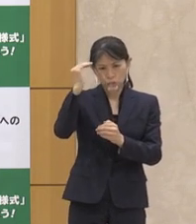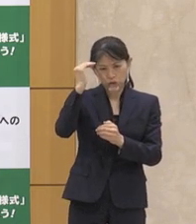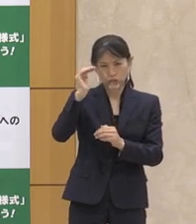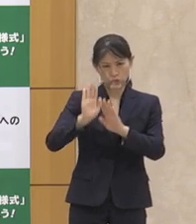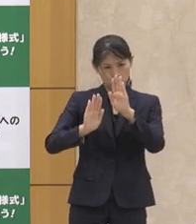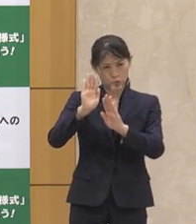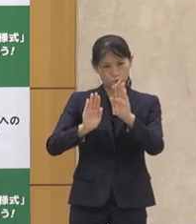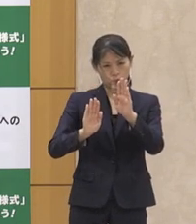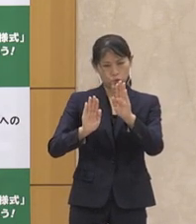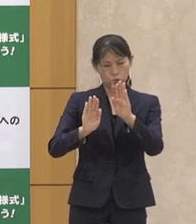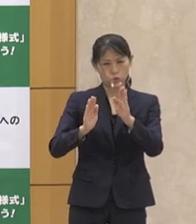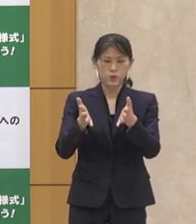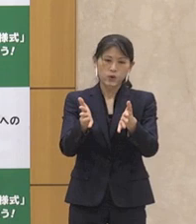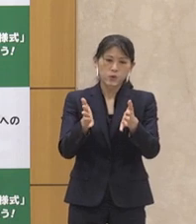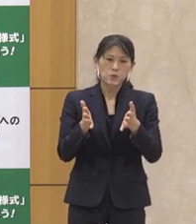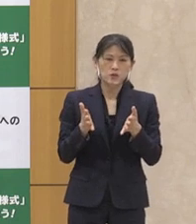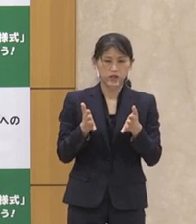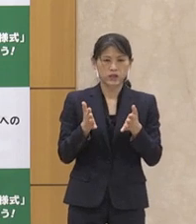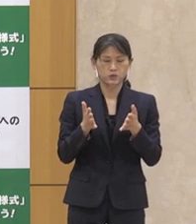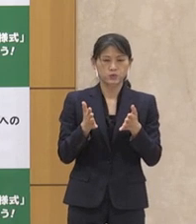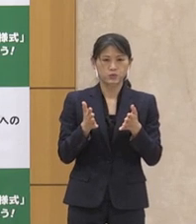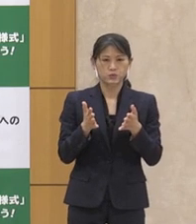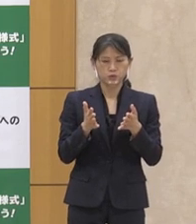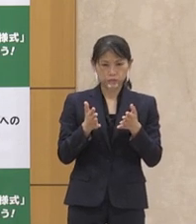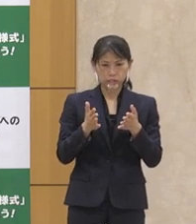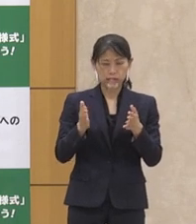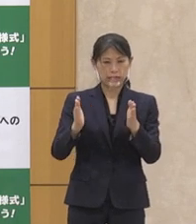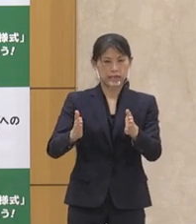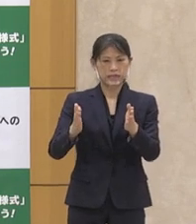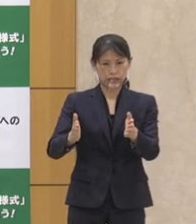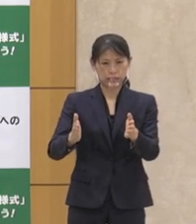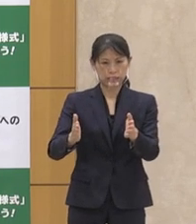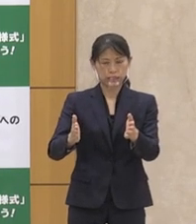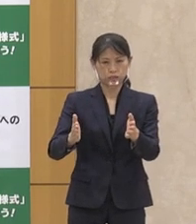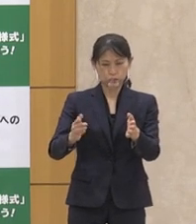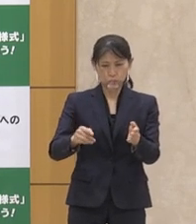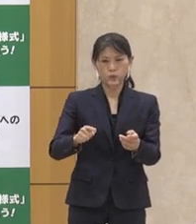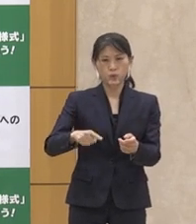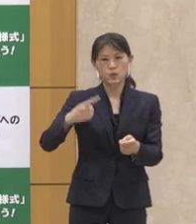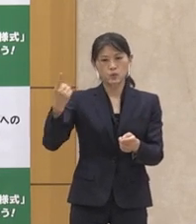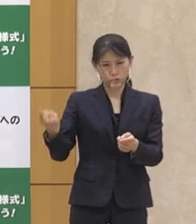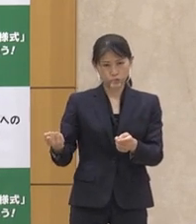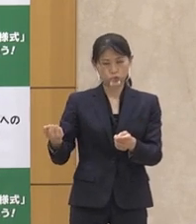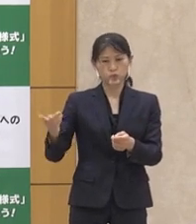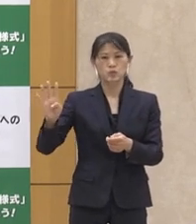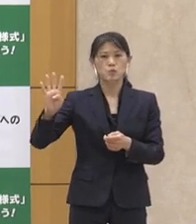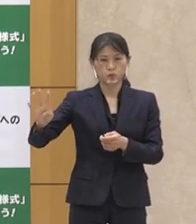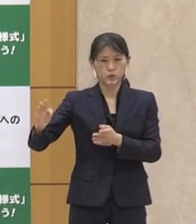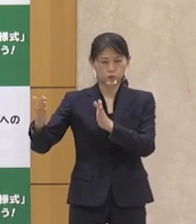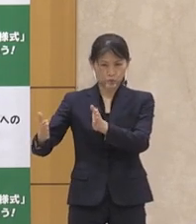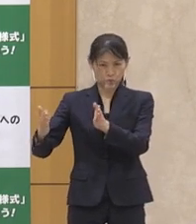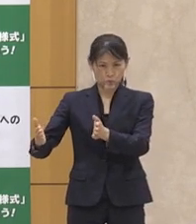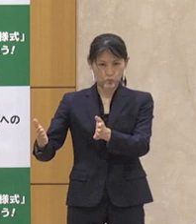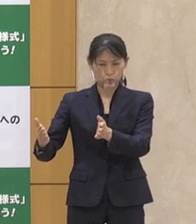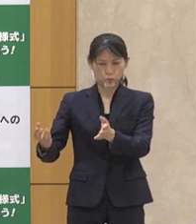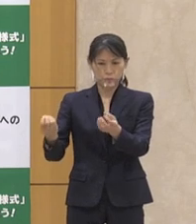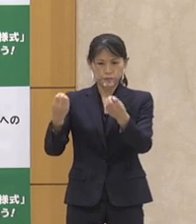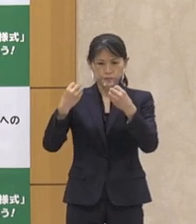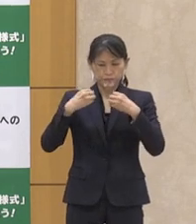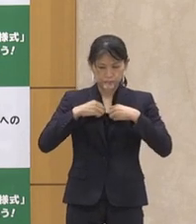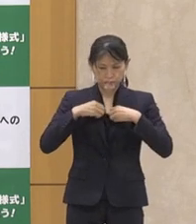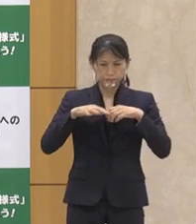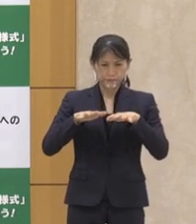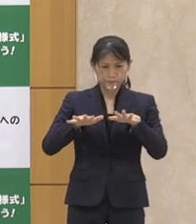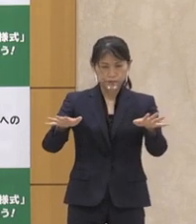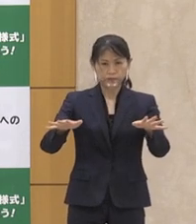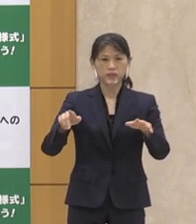ための対応が必要な段階と、ステージ4、爆発的な感染拡大及び深刻な医